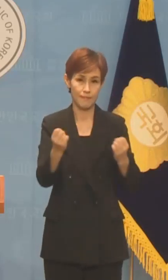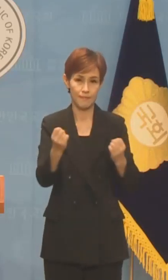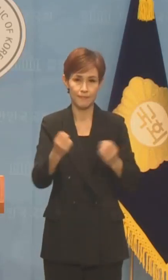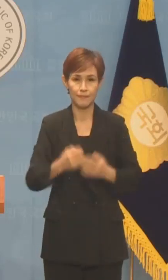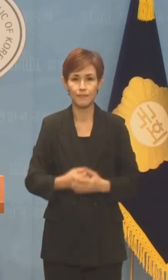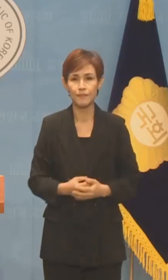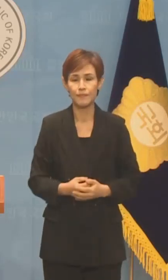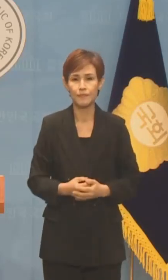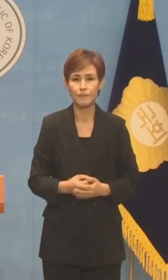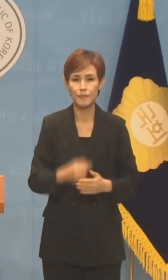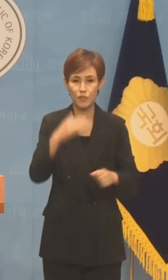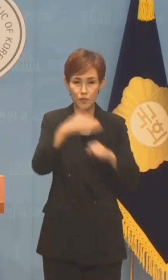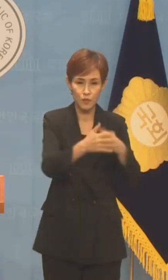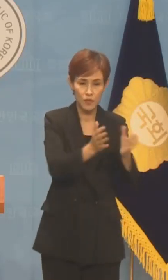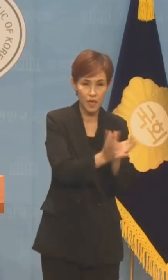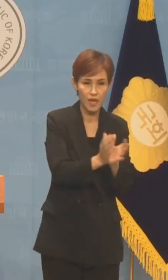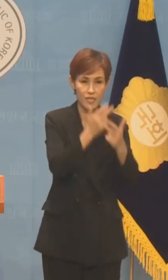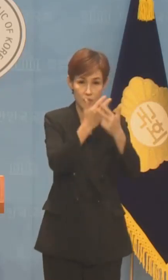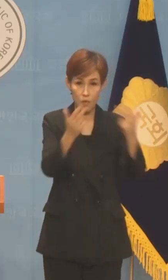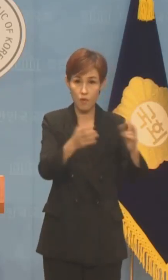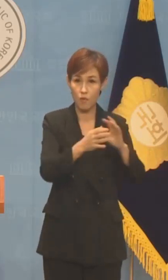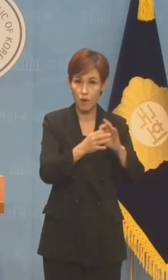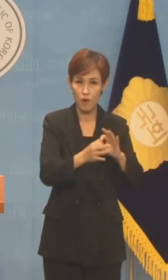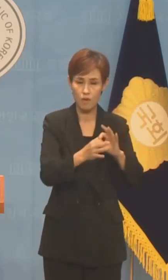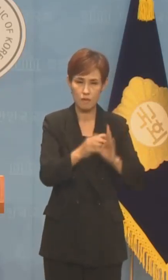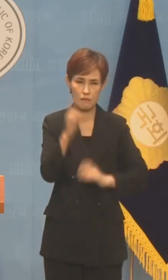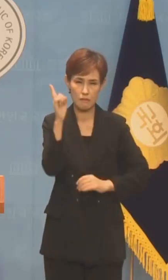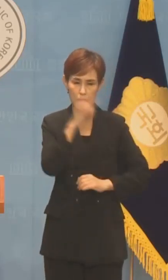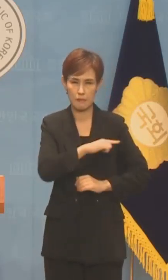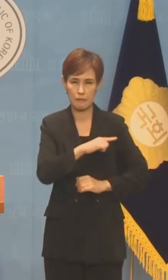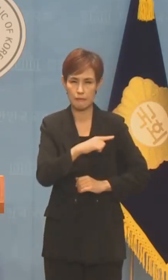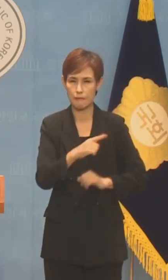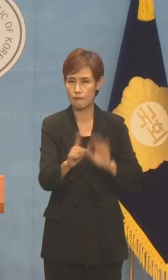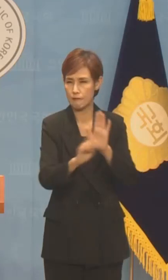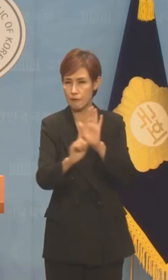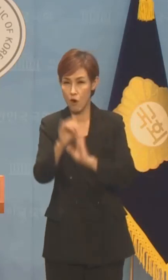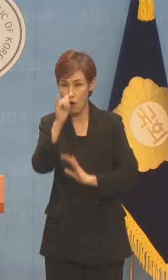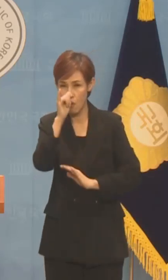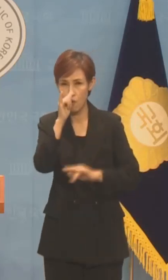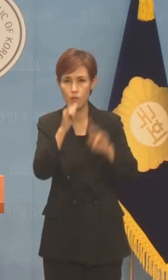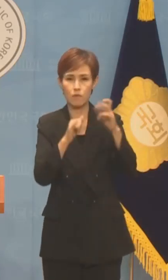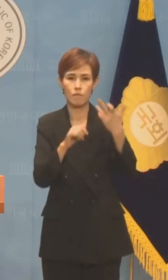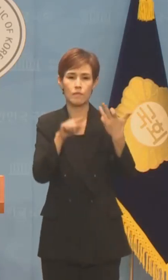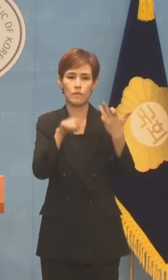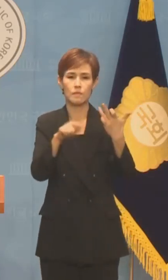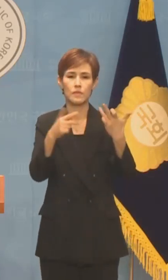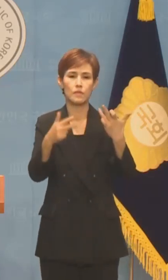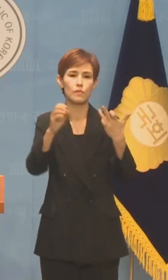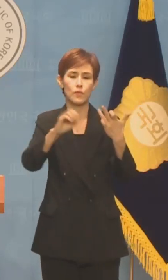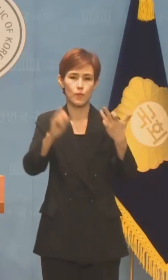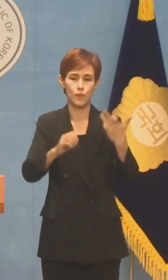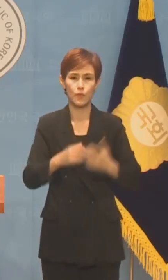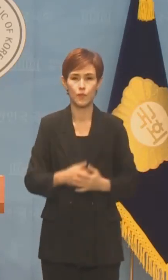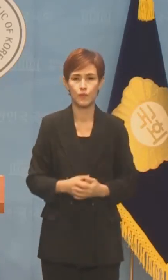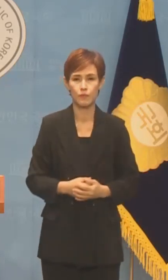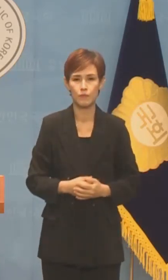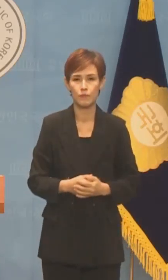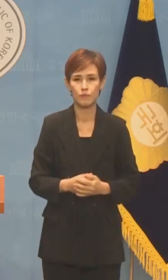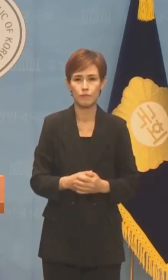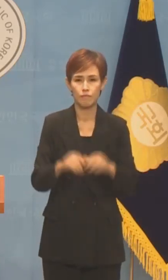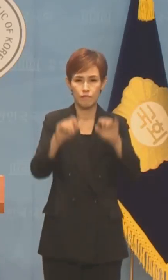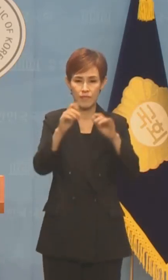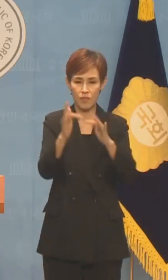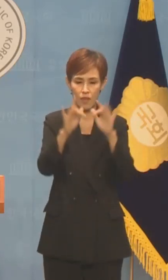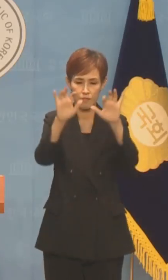차지했고요. 민주당과 이재명 대표에 대한 악의적인 허위 정보가 18.7%에 달했습니다. 댓글과